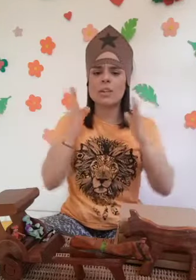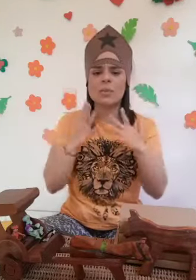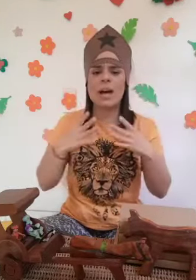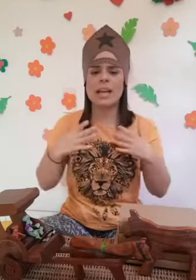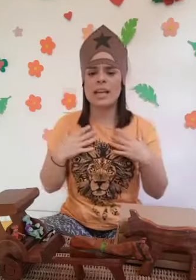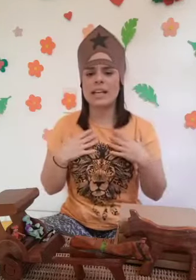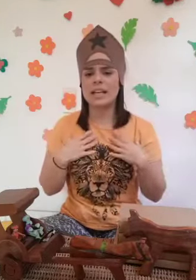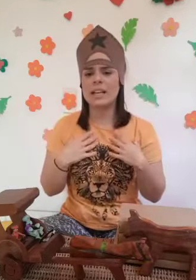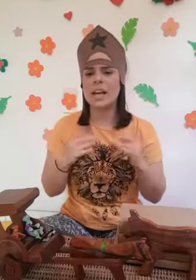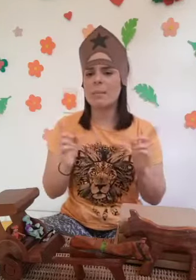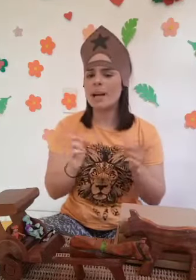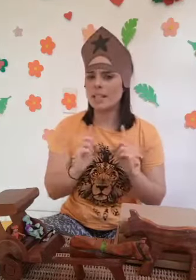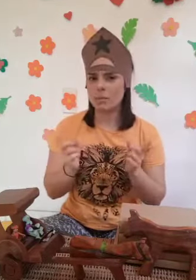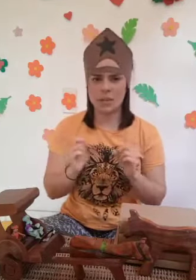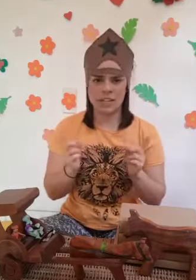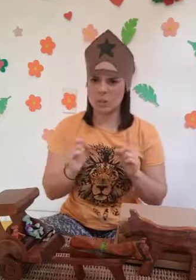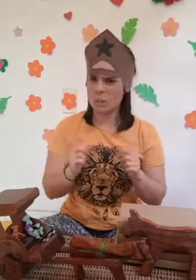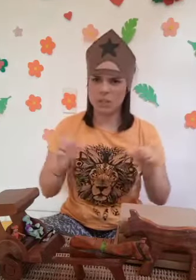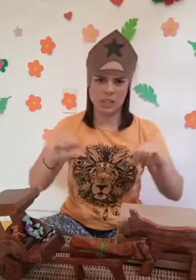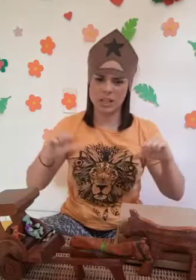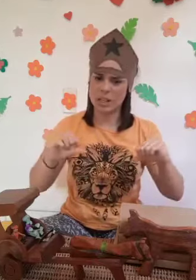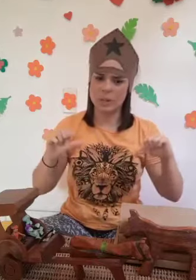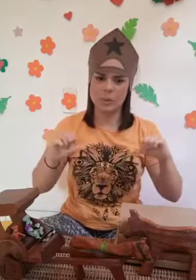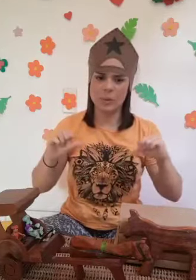mostro alegria, mas eu mesmo não.